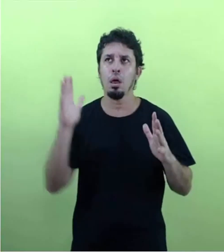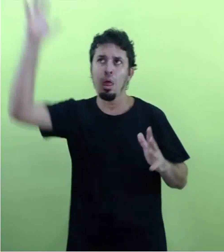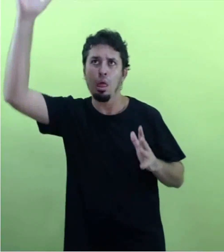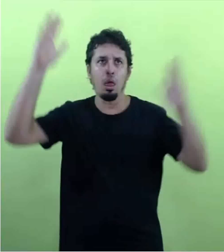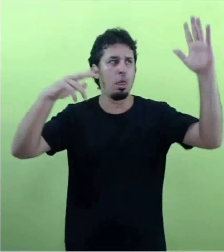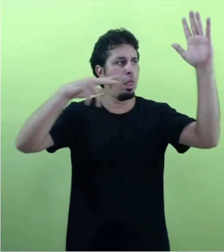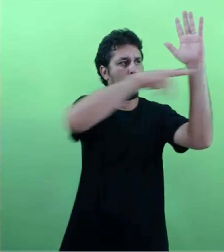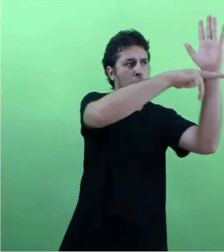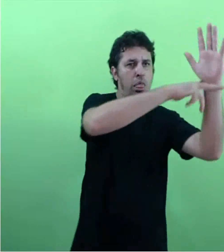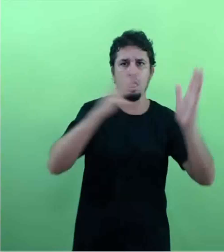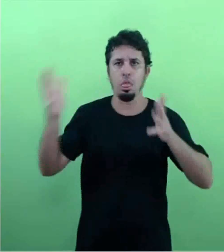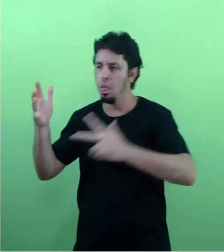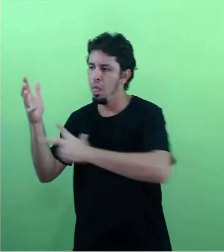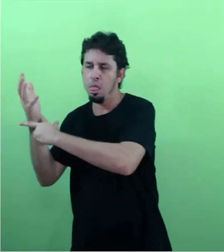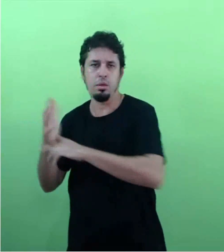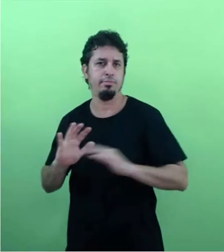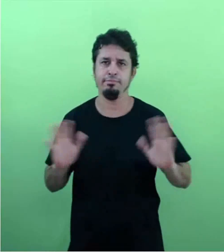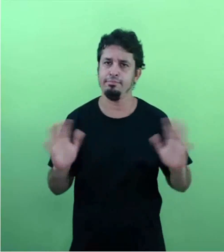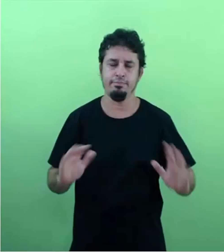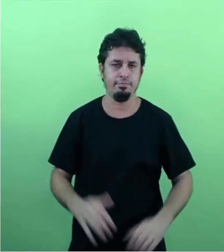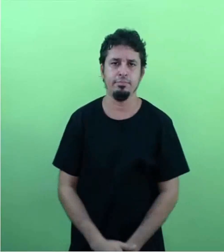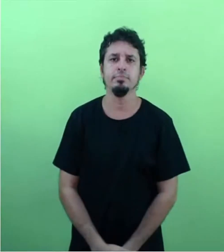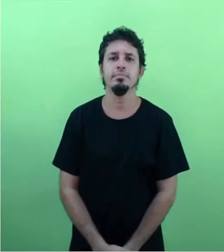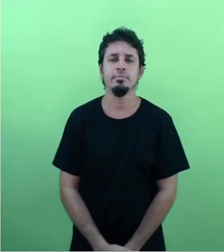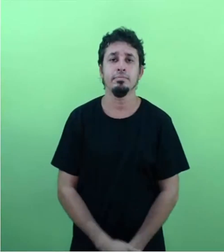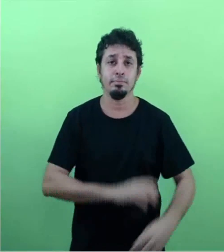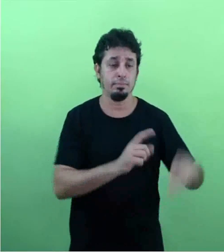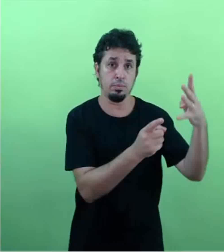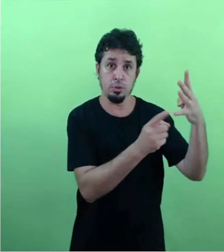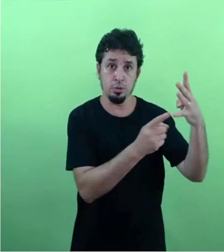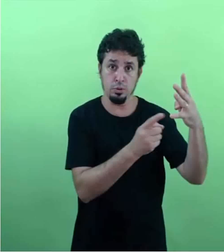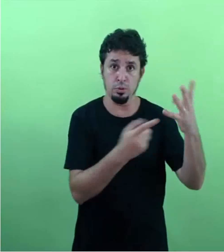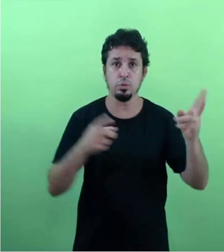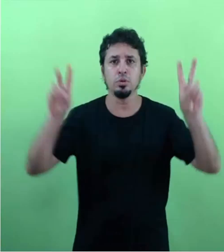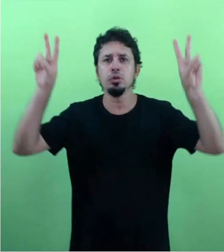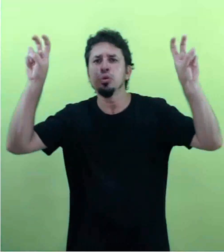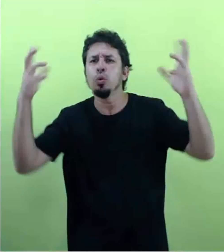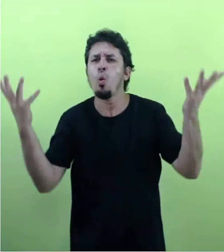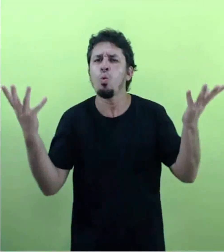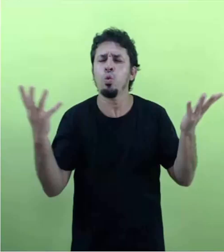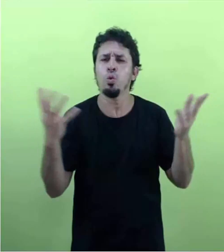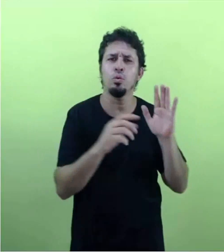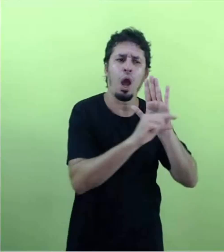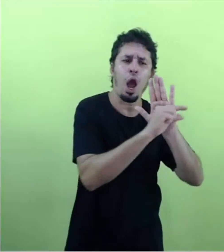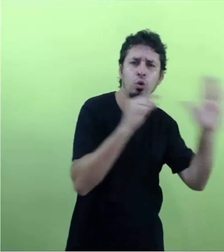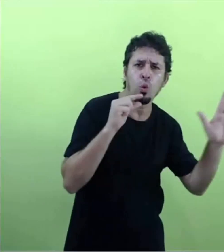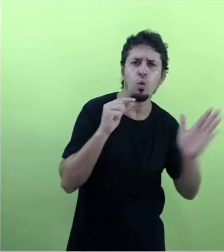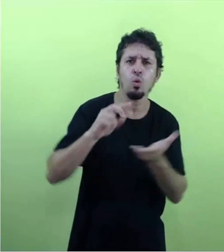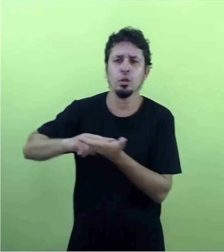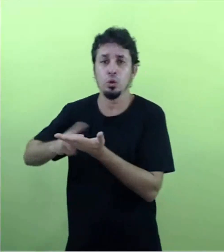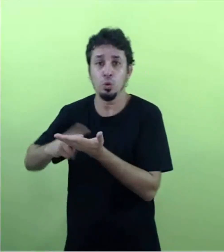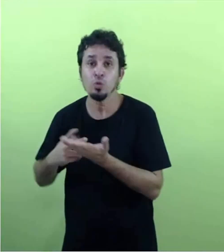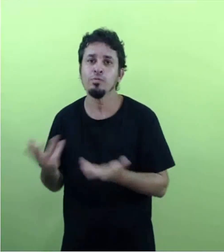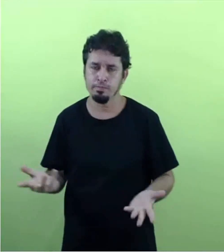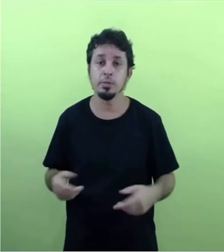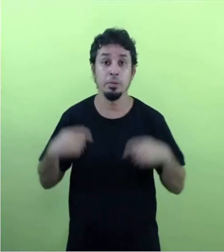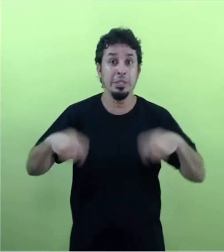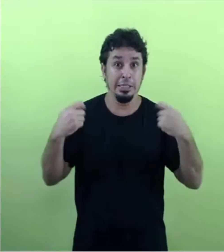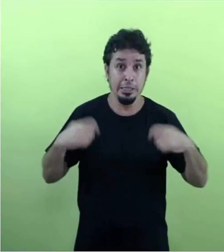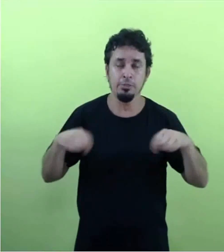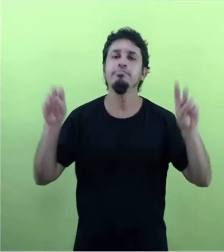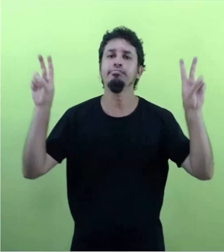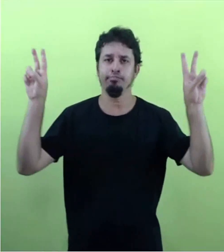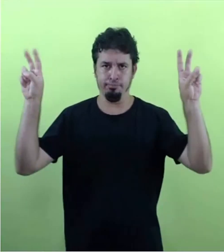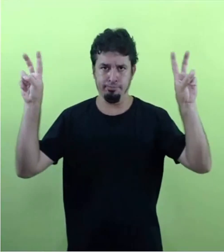quadro de filmagem. 4. Título. Autor-tradutor. Para o título deve ser feito o sinal